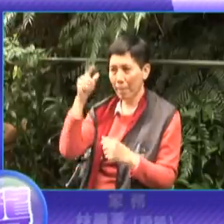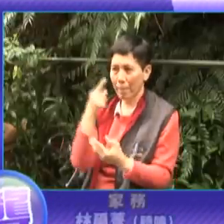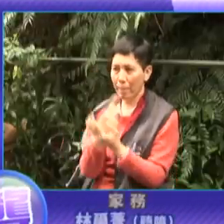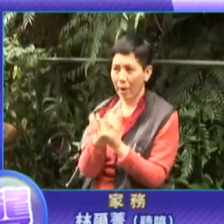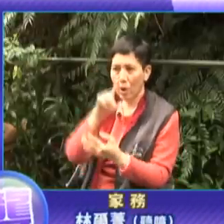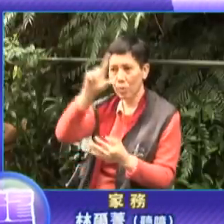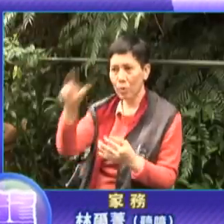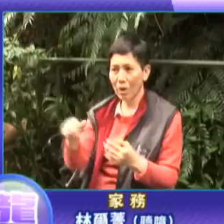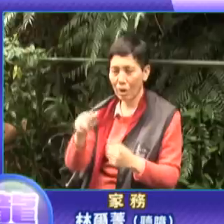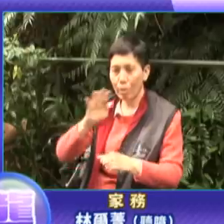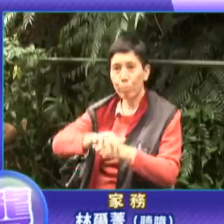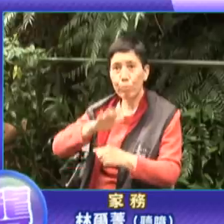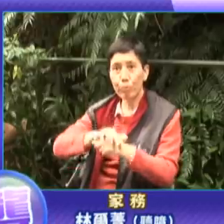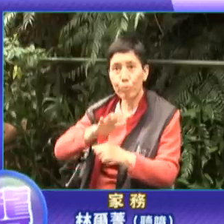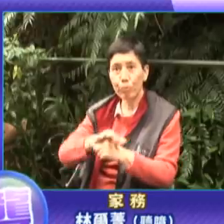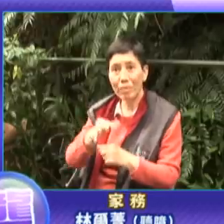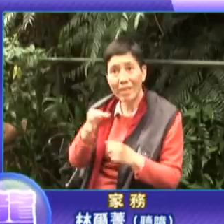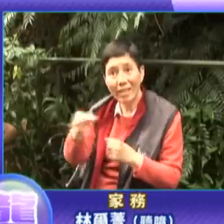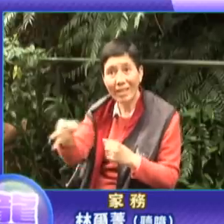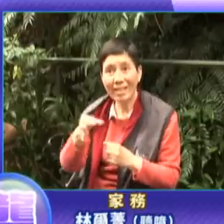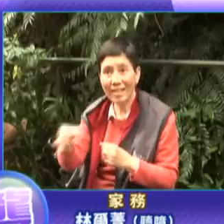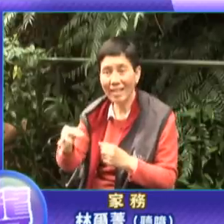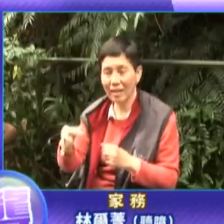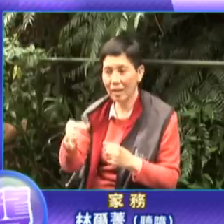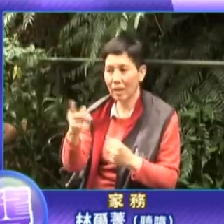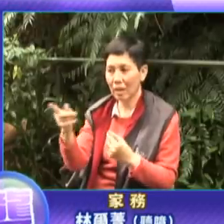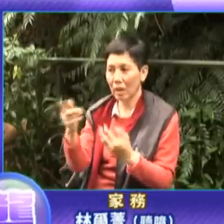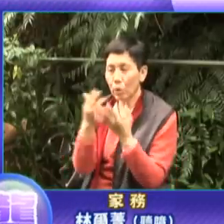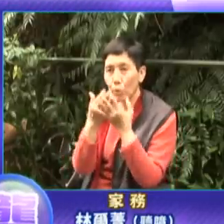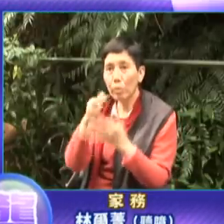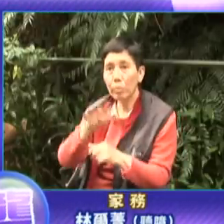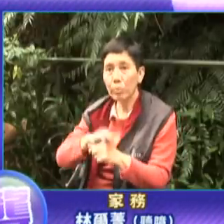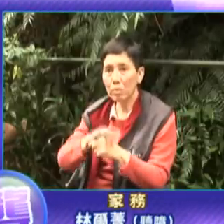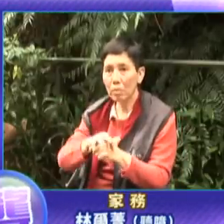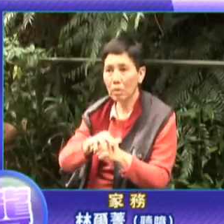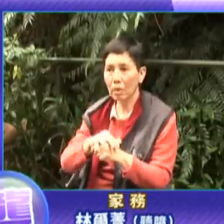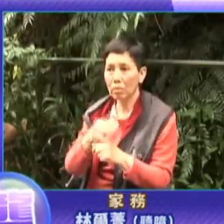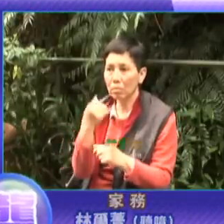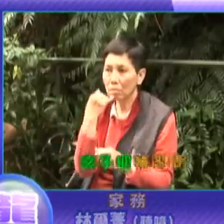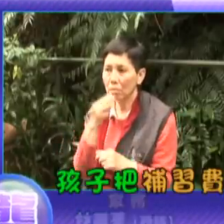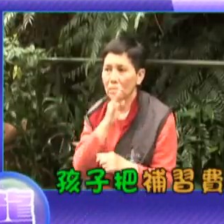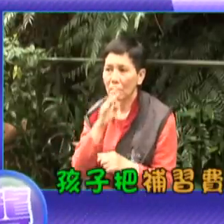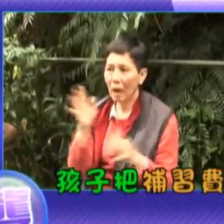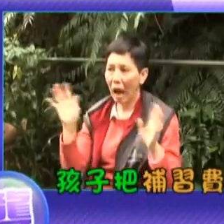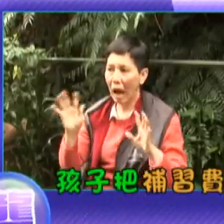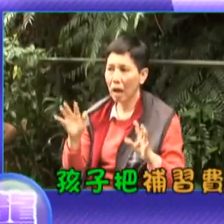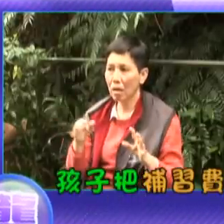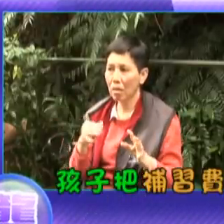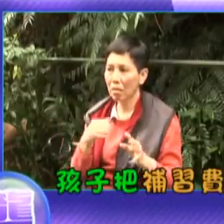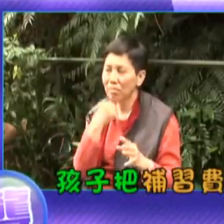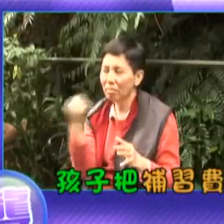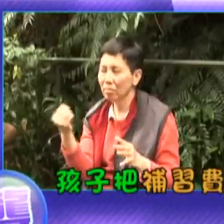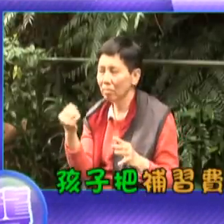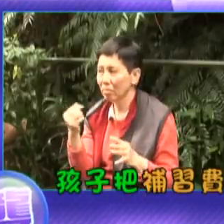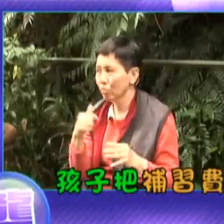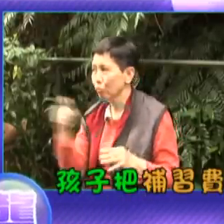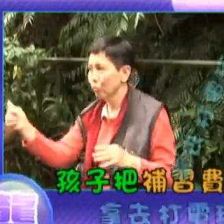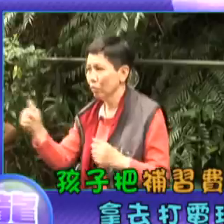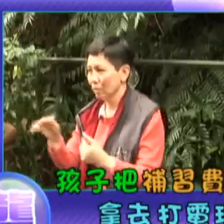了。 我把上个月的补习费给孩子，让他去补习，没想到他竟然拿去打